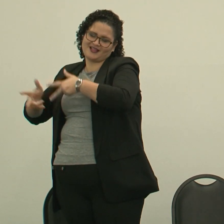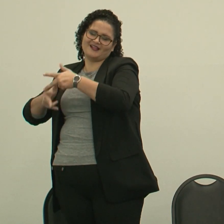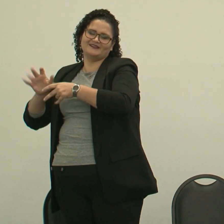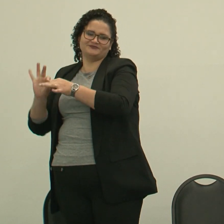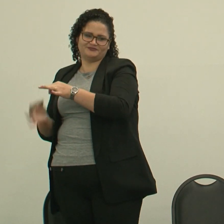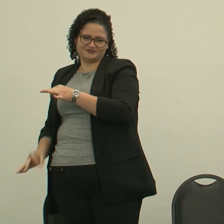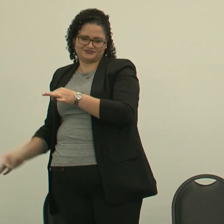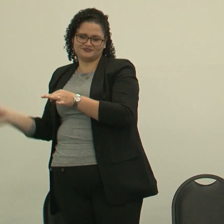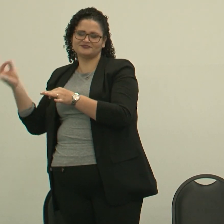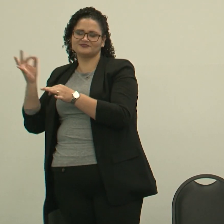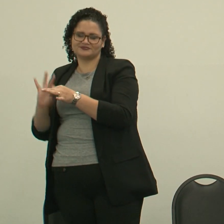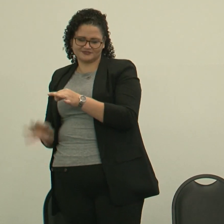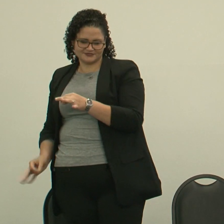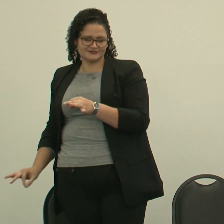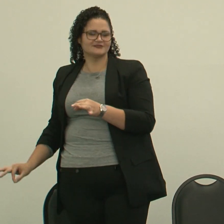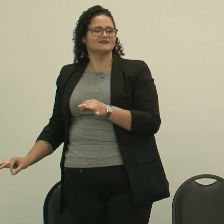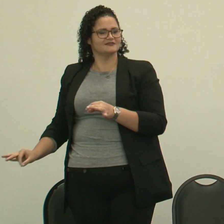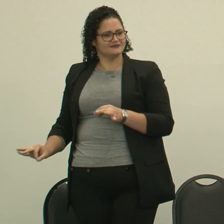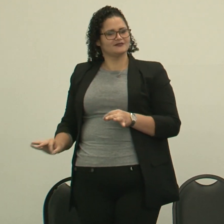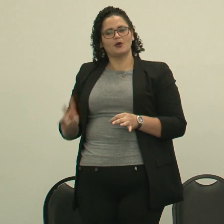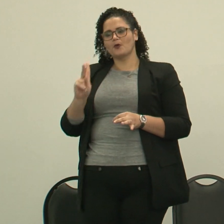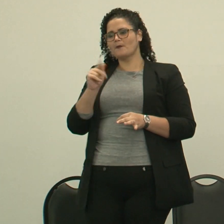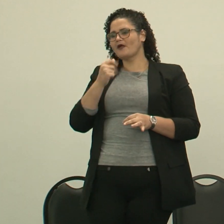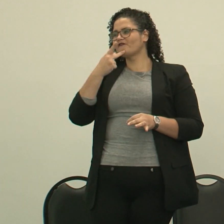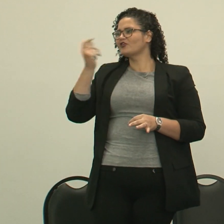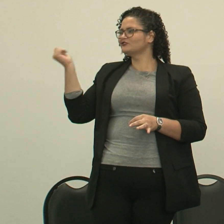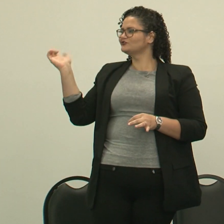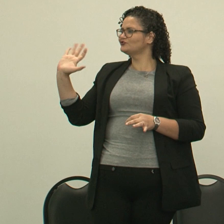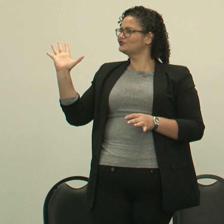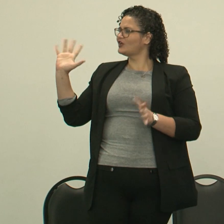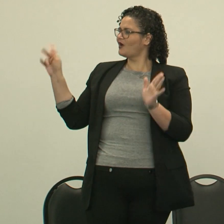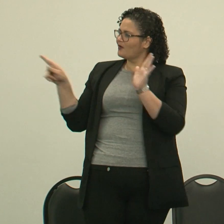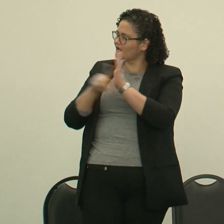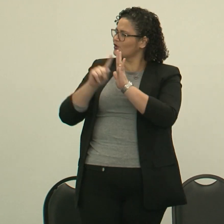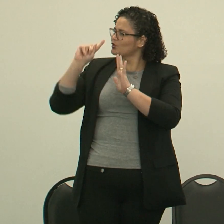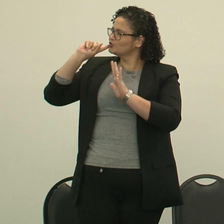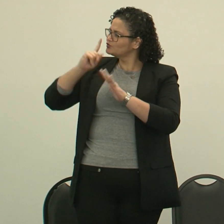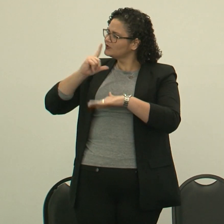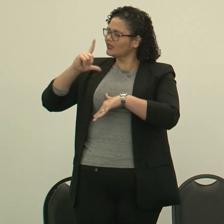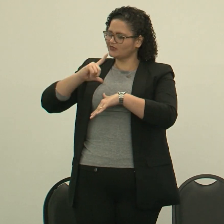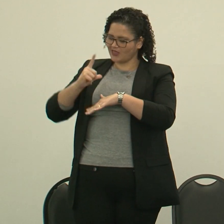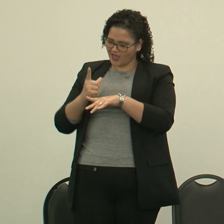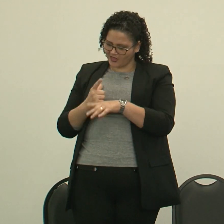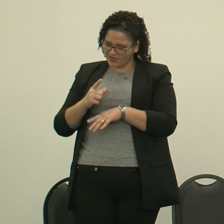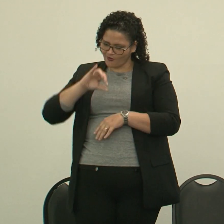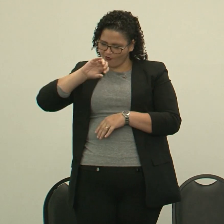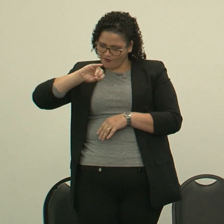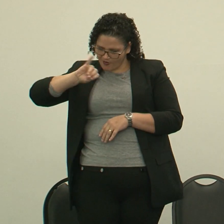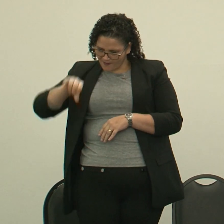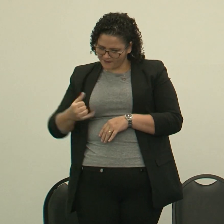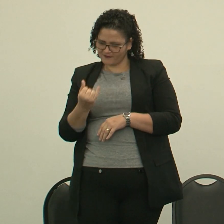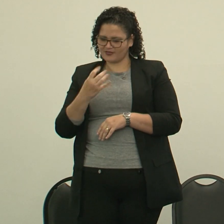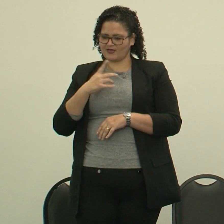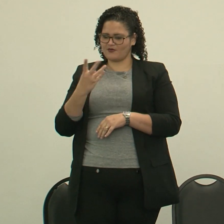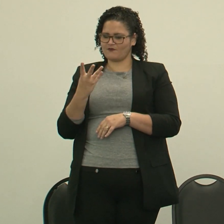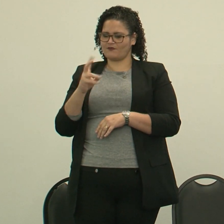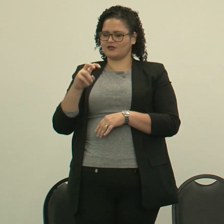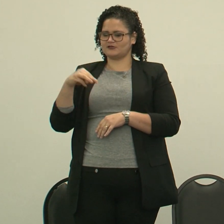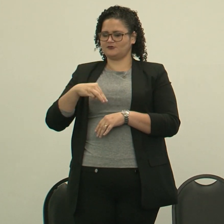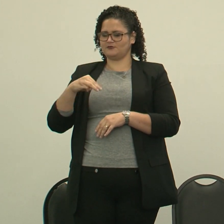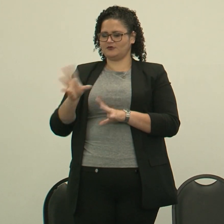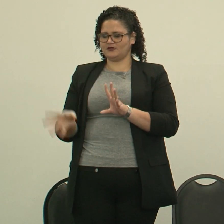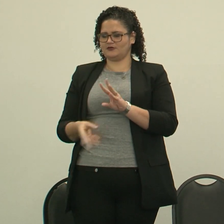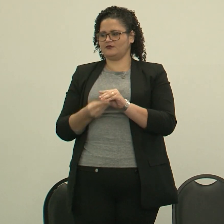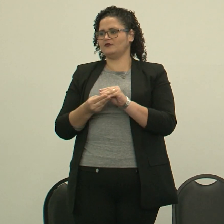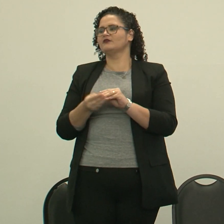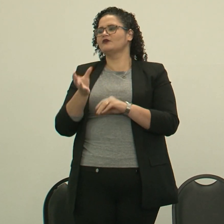conversa, aquela coisa toda. Então, o pai dele está dando um tchau surdo, significa que ele ainda tem mais 45 minutos para ficar ali com o colega dele. Então, perpassa a